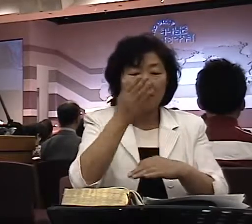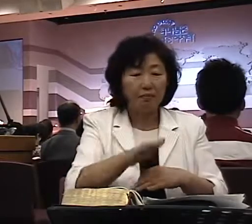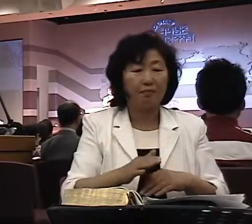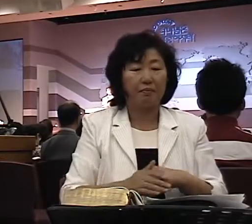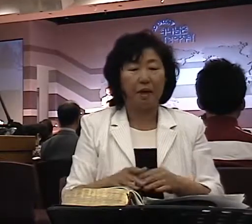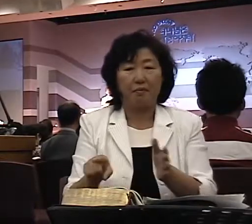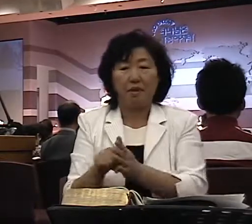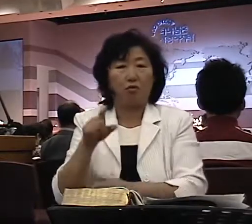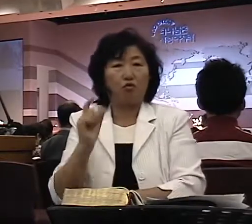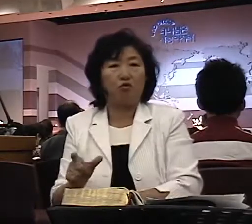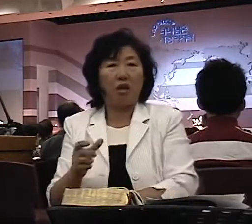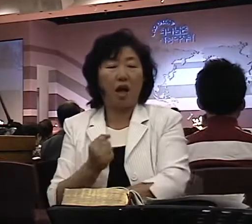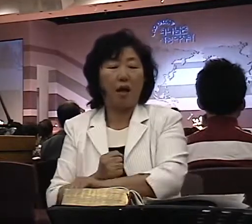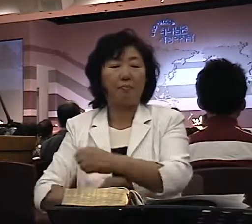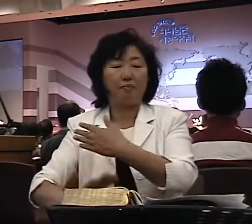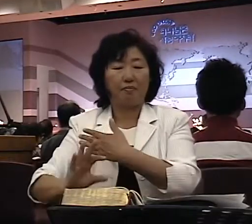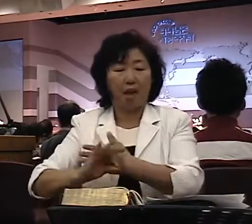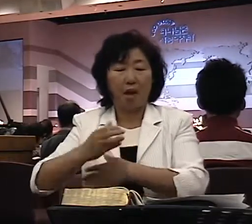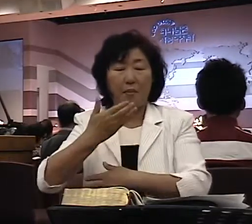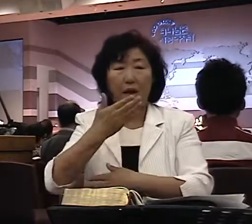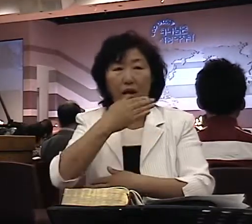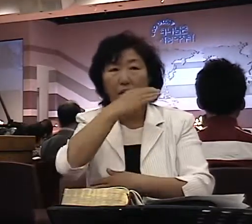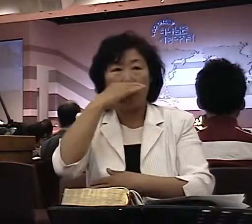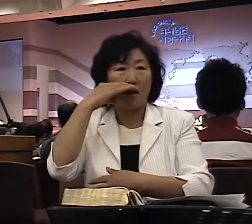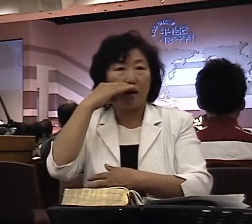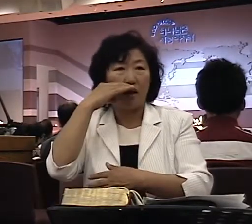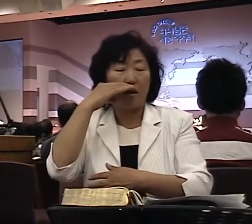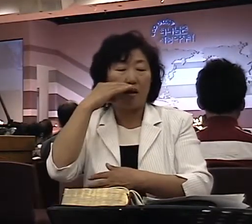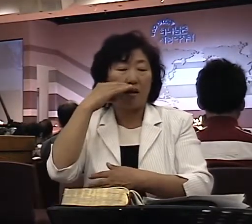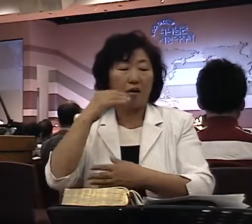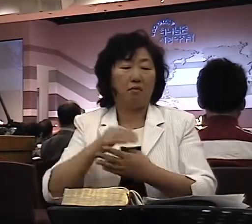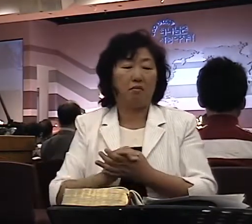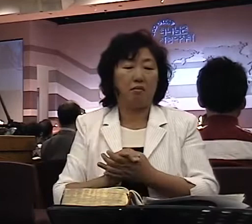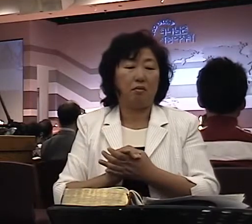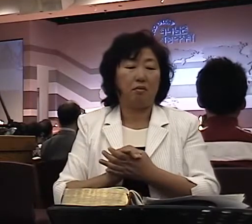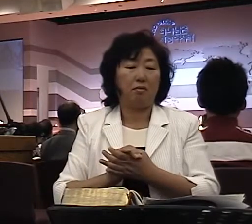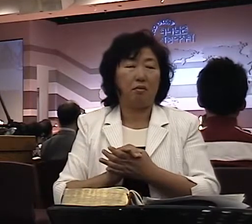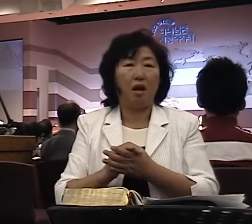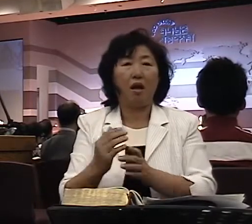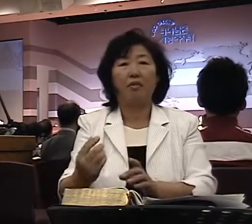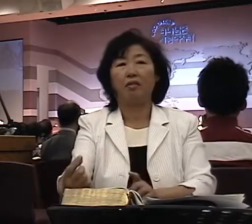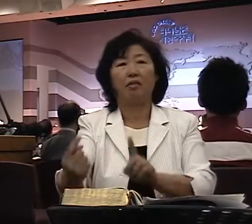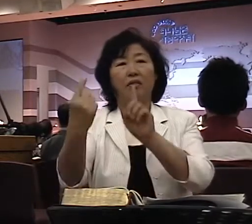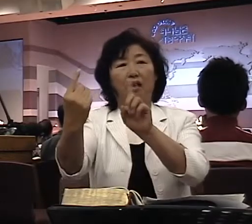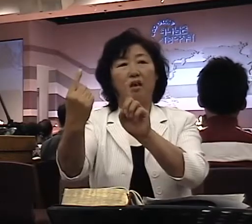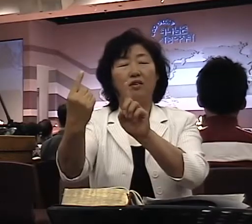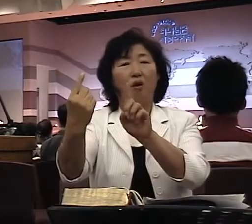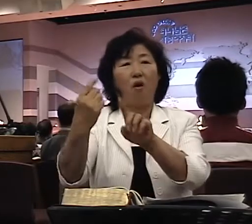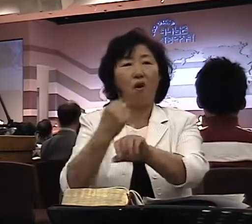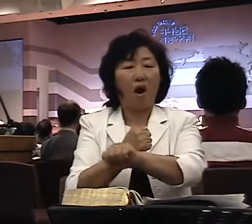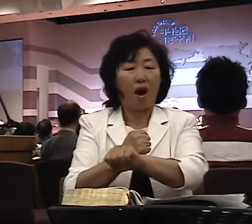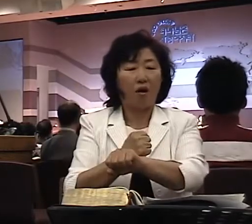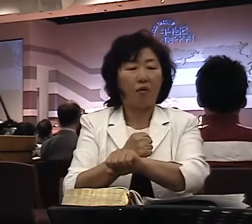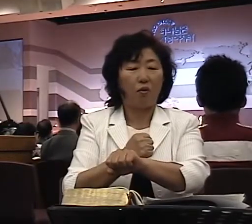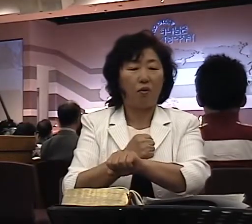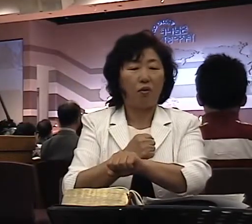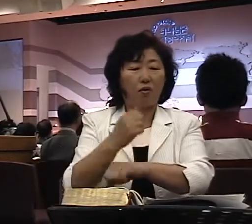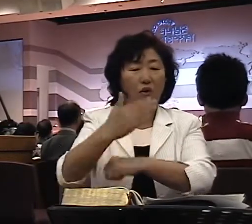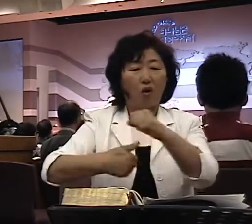믿음을 굳게 하면 됩니다. 근신하여 깨어있으면 됩니다. 대적하라고 성경은 말씀하시고 있습니다.